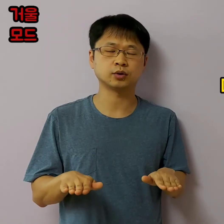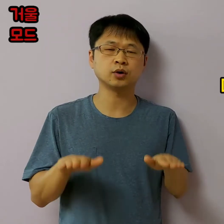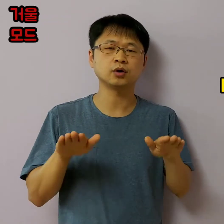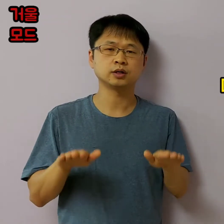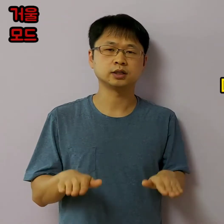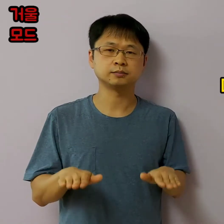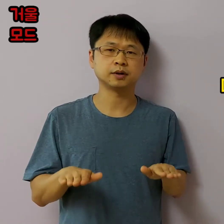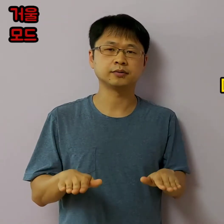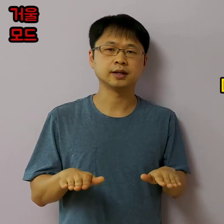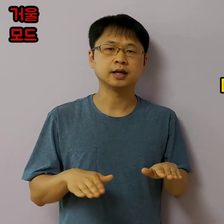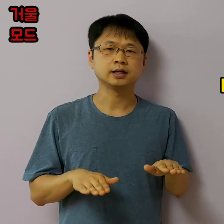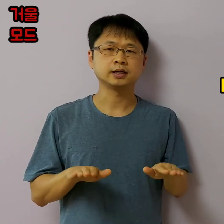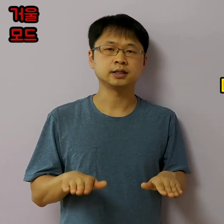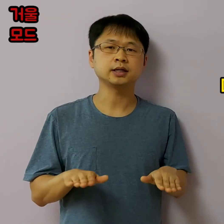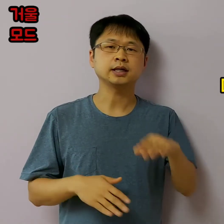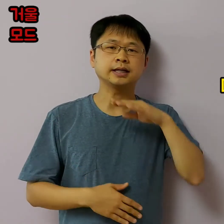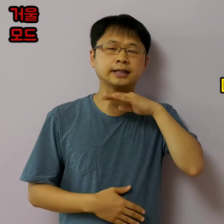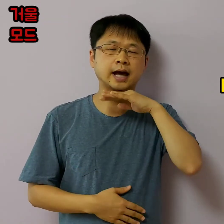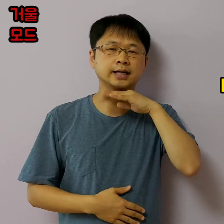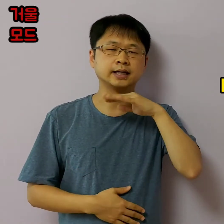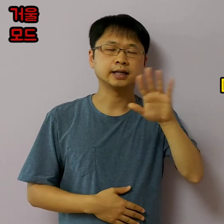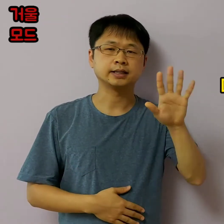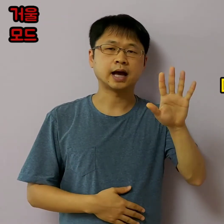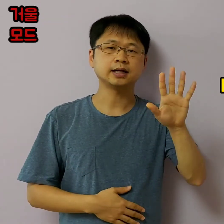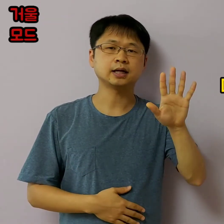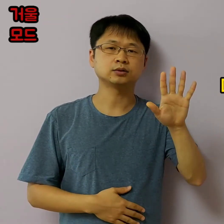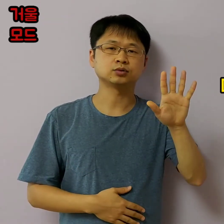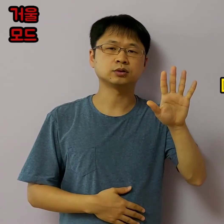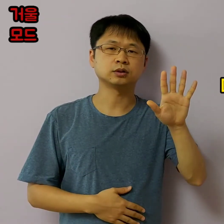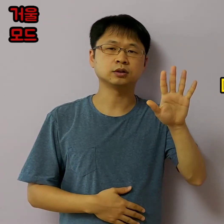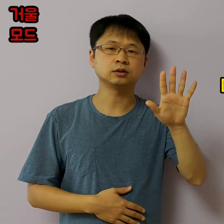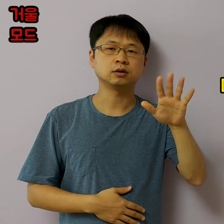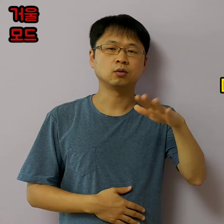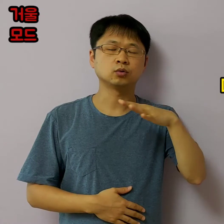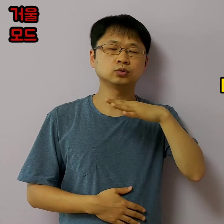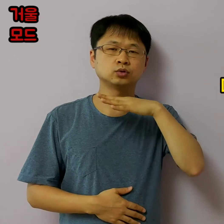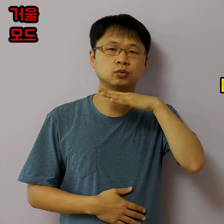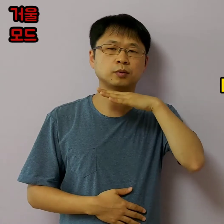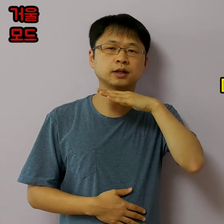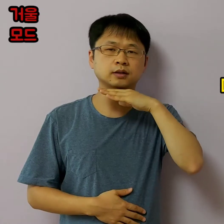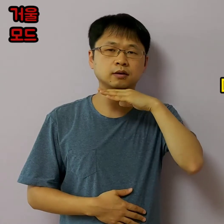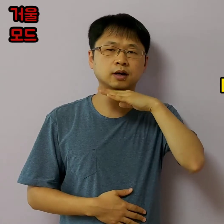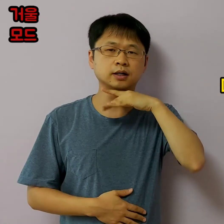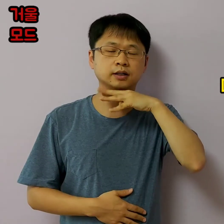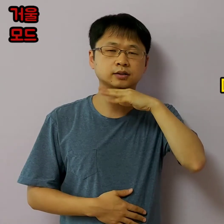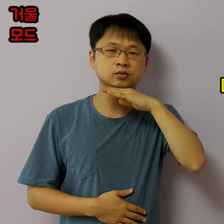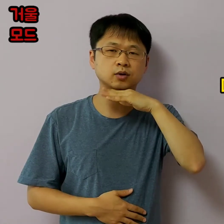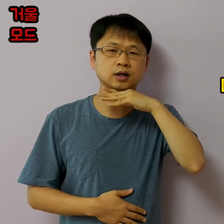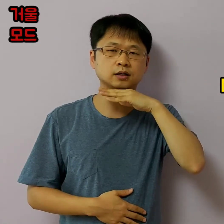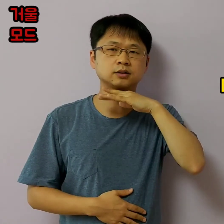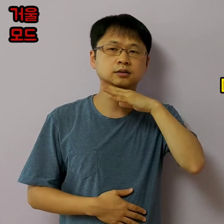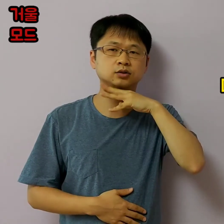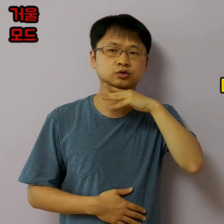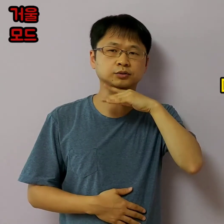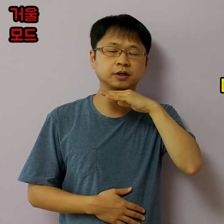하고요. 2번, 이 나이, 나이라는 수어는 오른손 손바닥을 턱 아래 대서 손가락을 흔들어